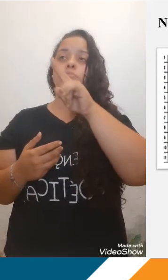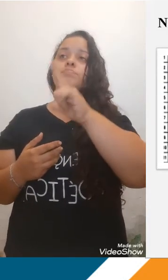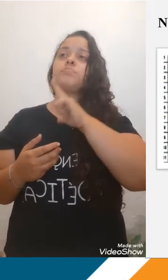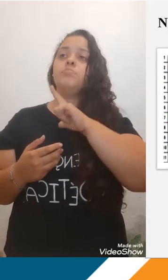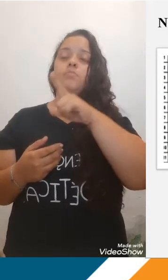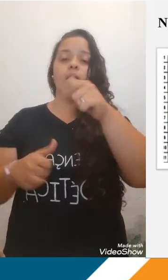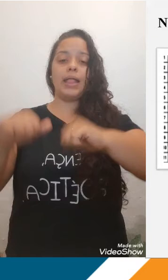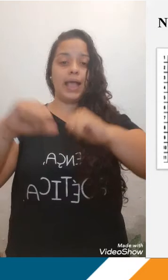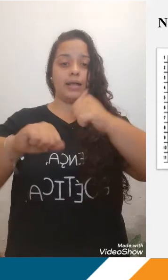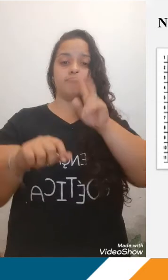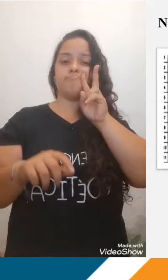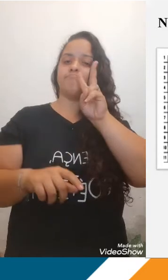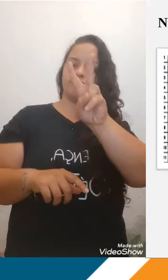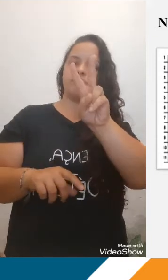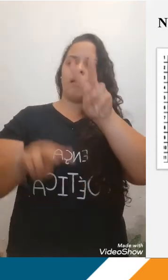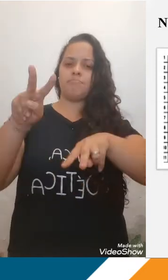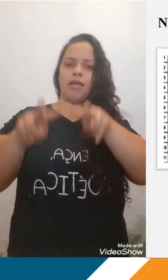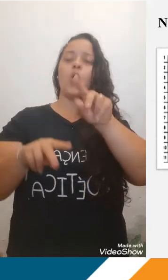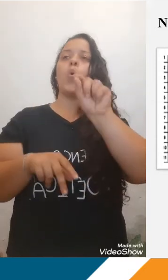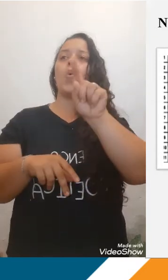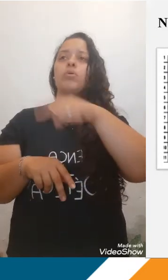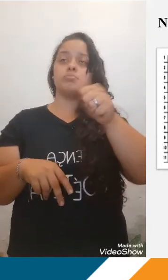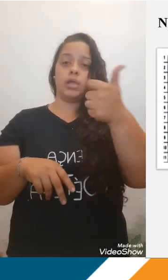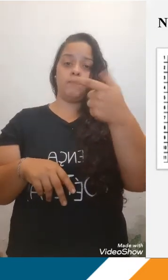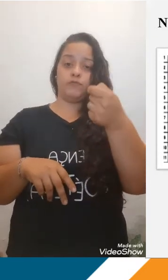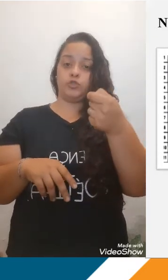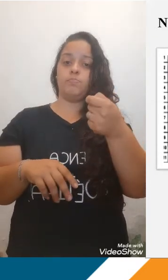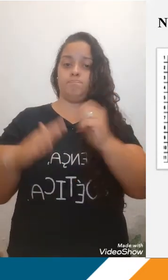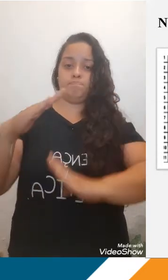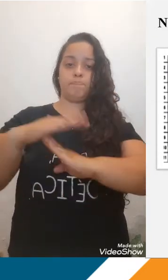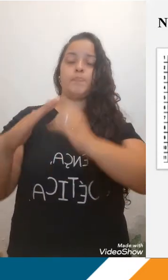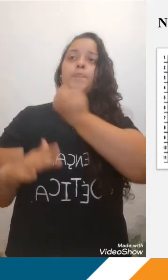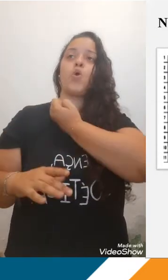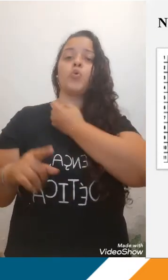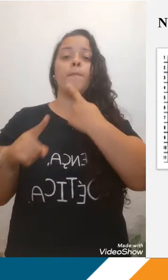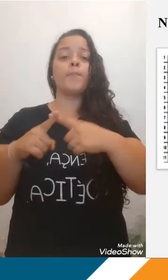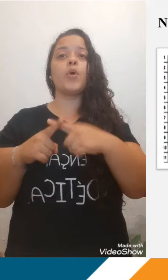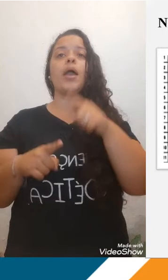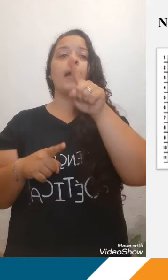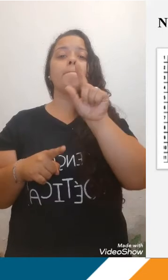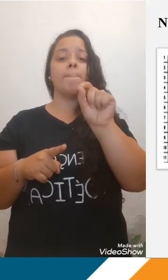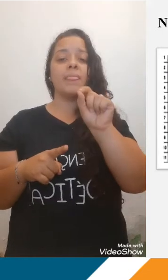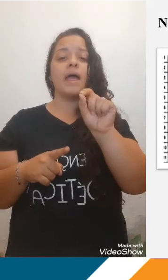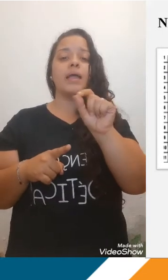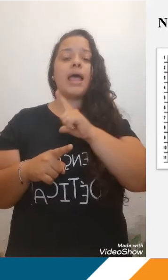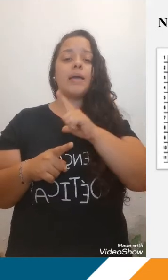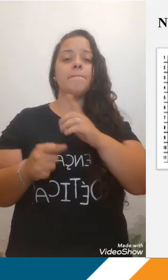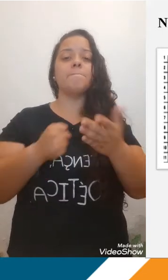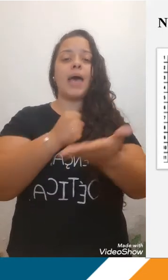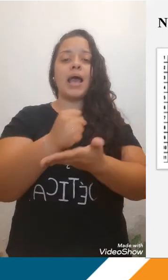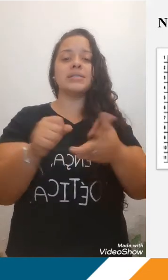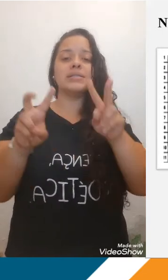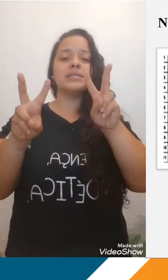traz uma análise de um trecho que recebeu 120 pontos, porque o repertório se baseia em textos motivadores